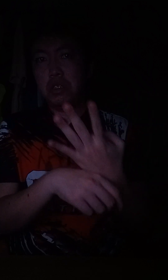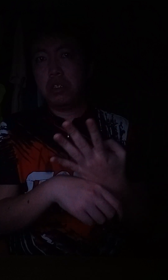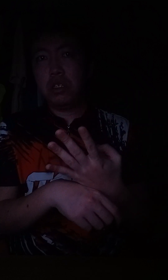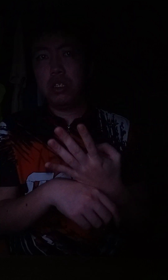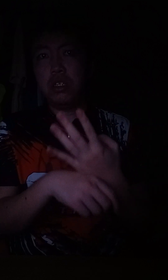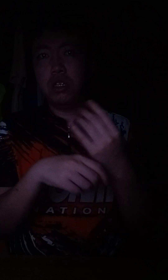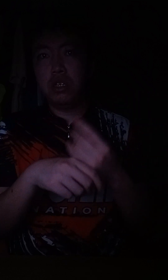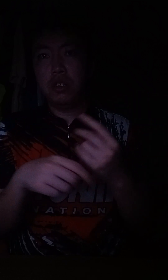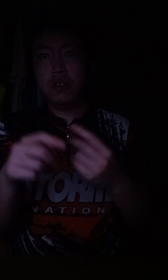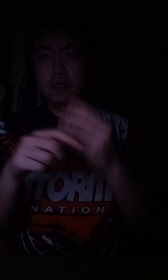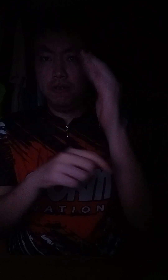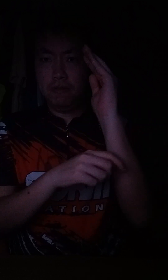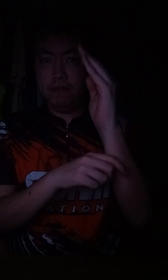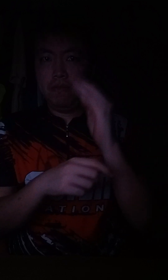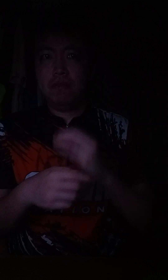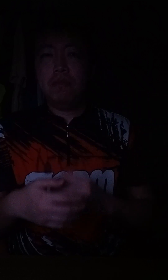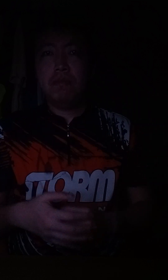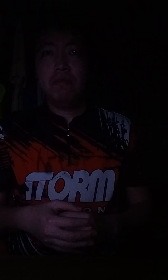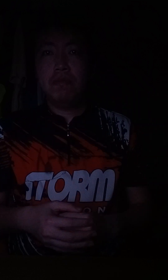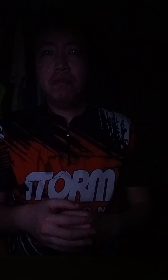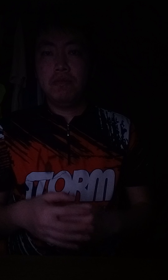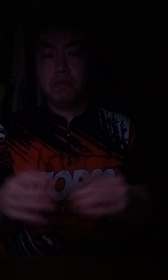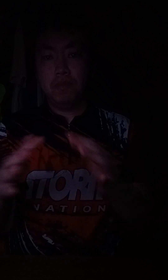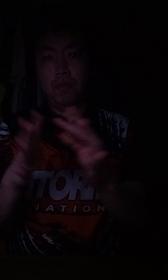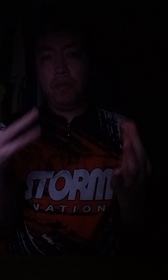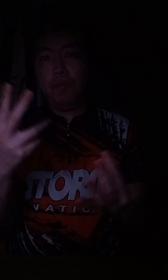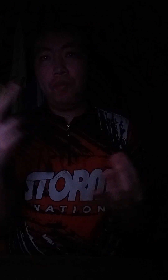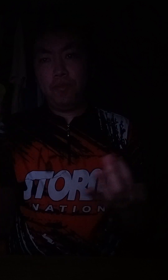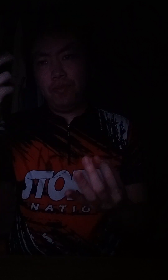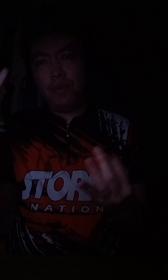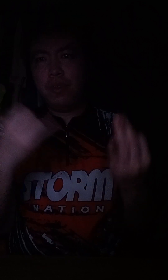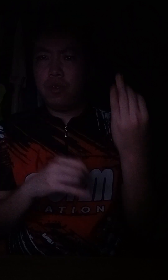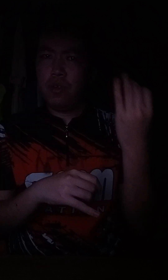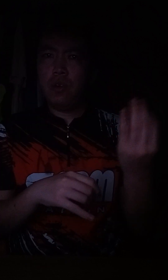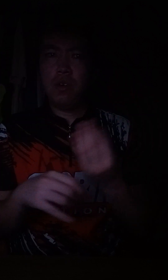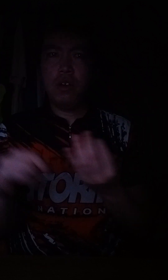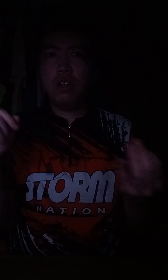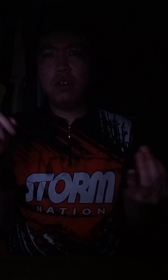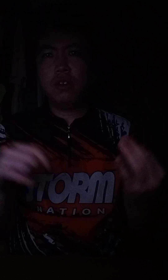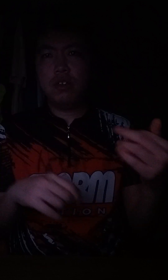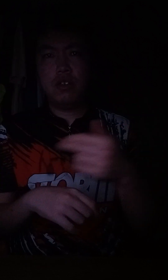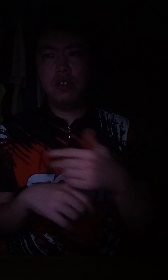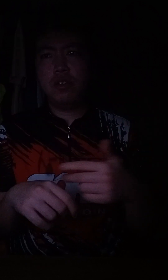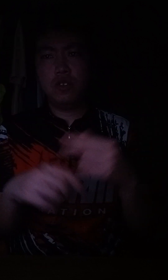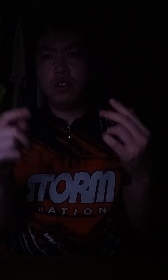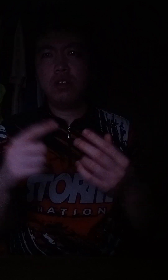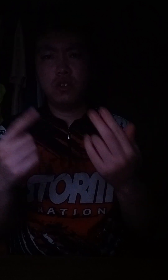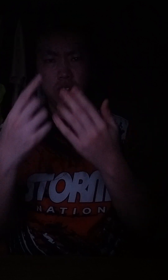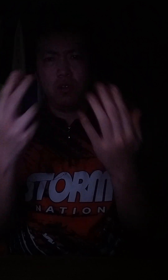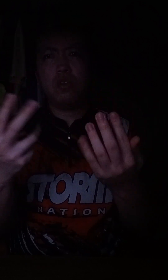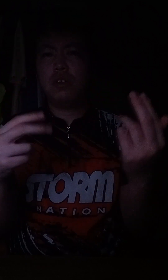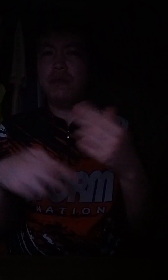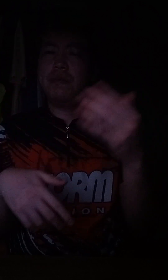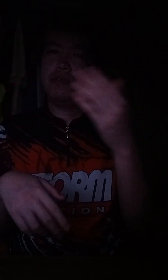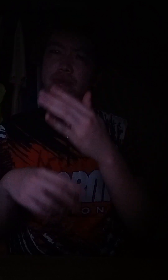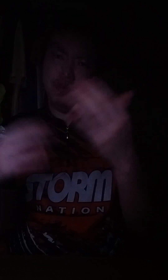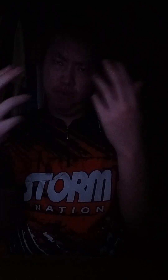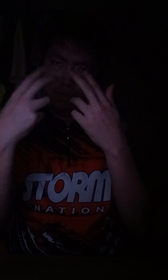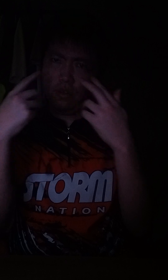가서 섰어요. 이 사고로 3명이 크게 다치고 60대 버스 기사 등 29명이 가벼운 부상을 입어